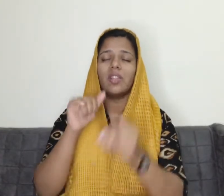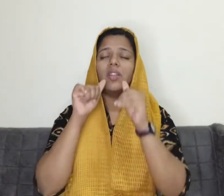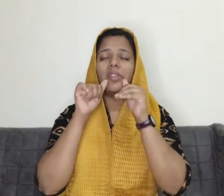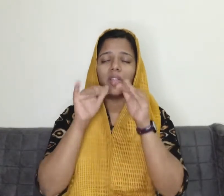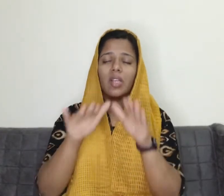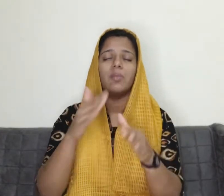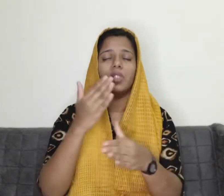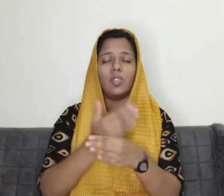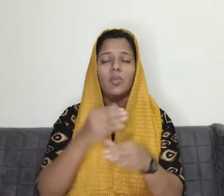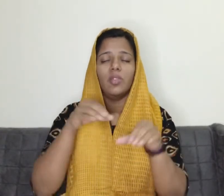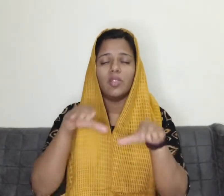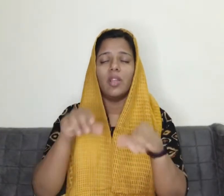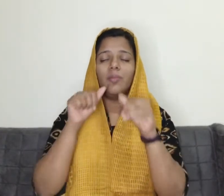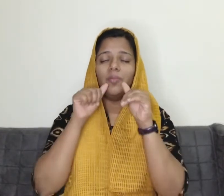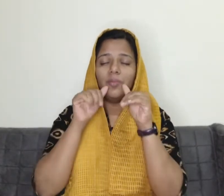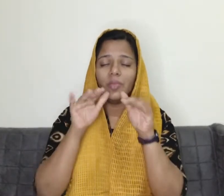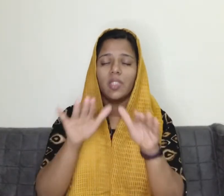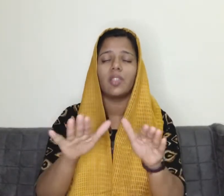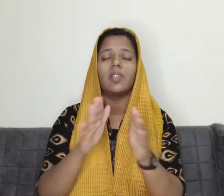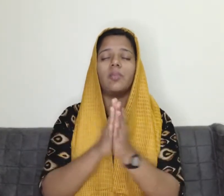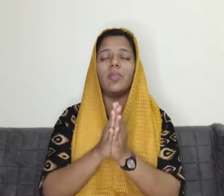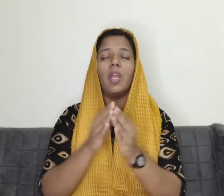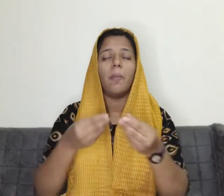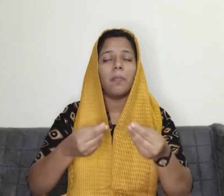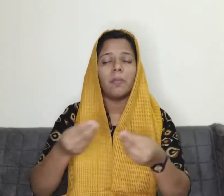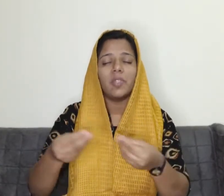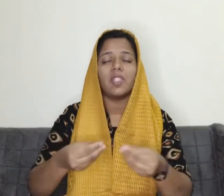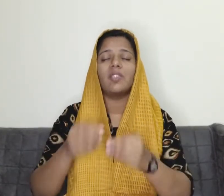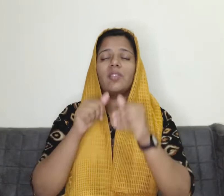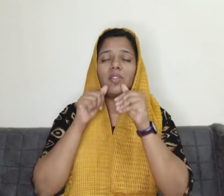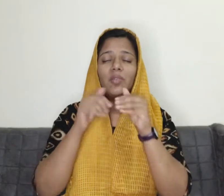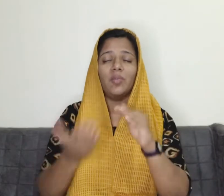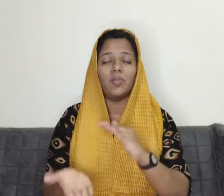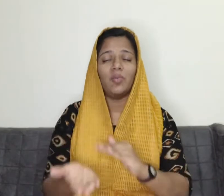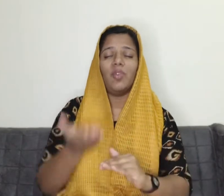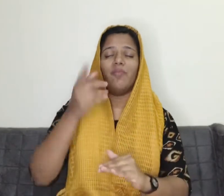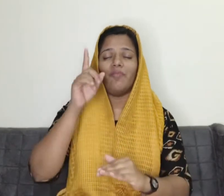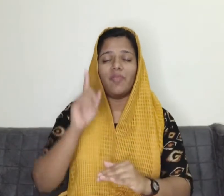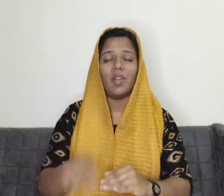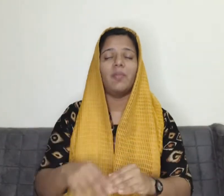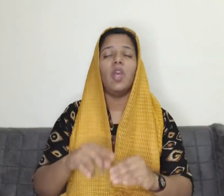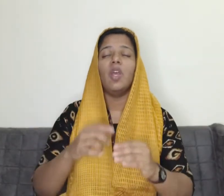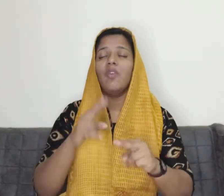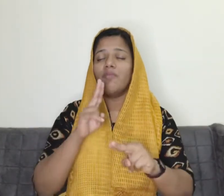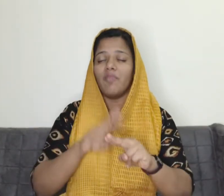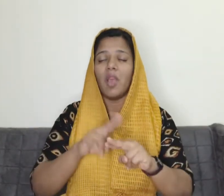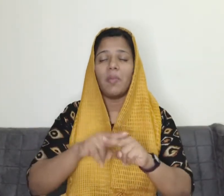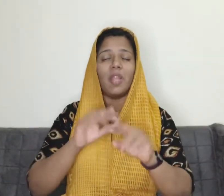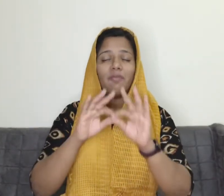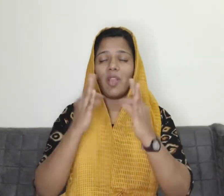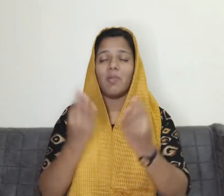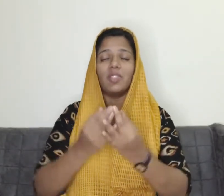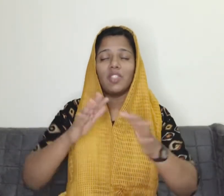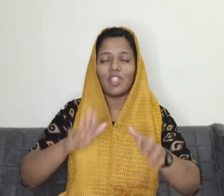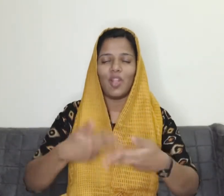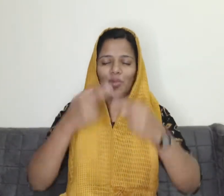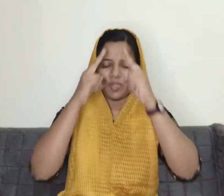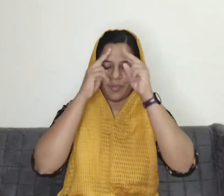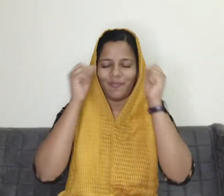അനുഗ്രഹിക്കണം. ജോലിസ്ഥലത്തെ അനുഗ്രഹിക്കണം. യേശുവിൻ്റെ നാമത്തിൽ ഇവരുടെ ബിസിനസ്സിൽ അഭിവൃദ്ധി ഉണ്ടാകട്ടെ. ഇവരുടെ കുടുംബത്തിൽ സന്തോഷവും സമാധാനവും സ്വസ്ഥതയും വർദ്ധിച്ചു